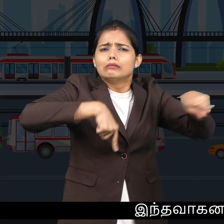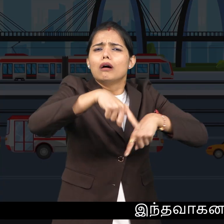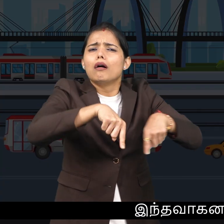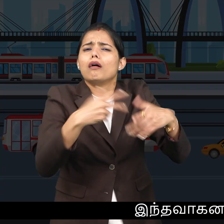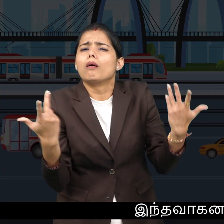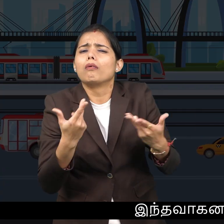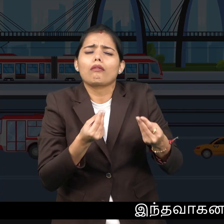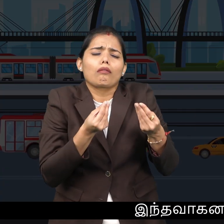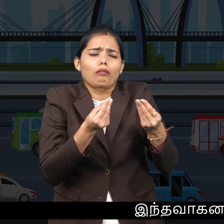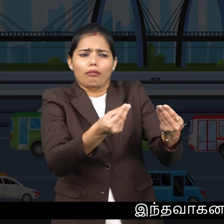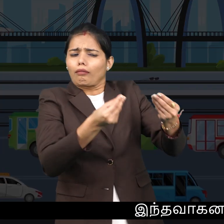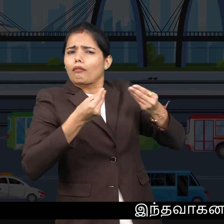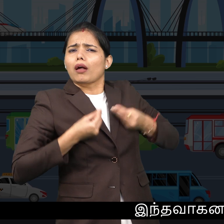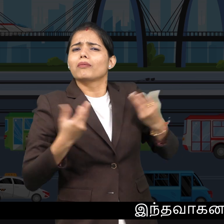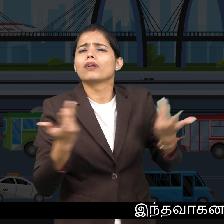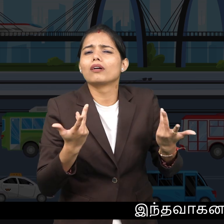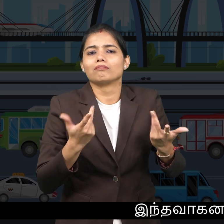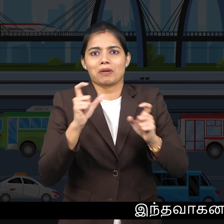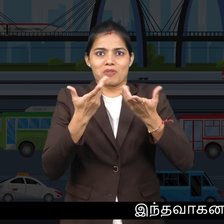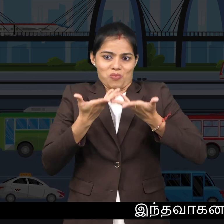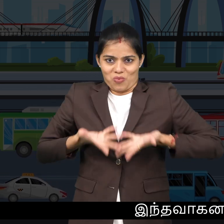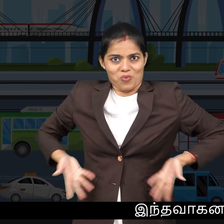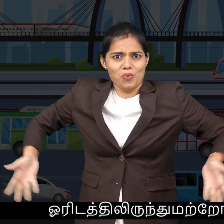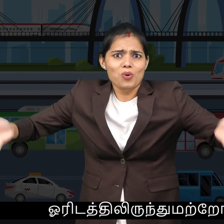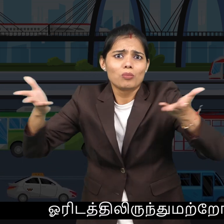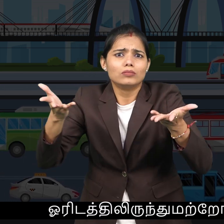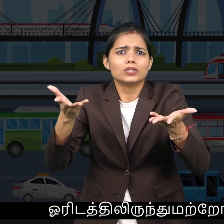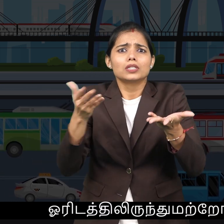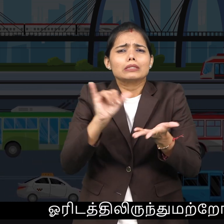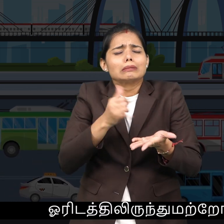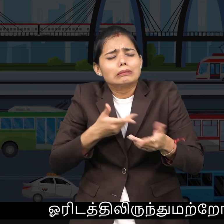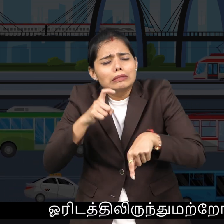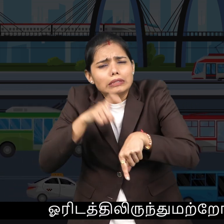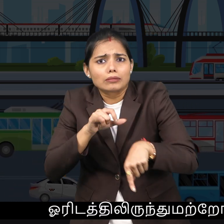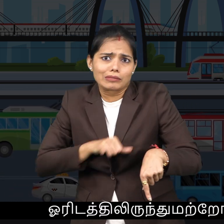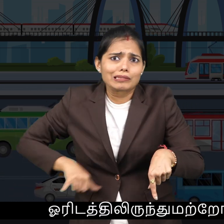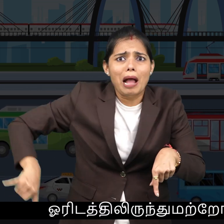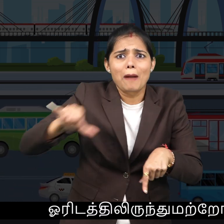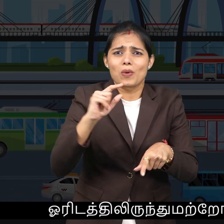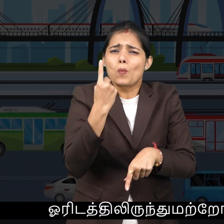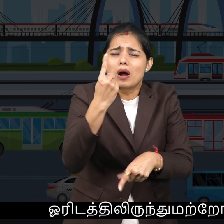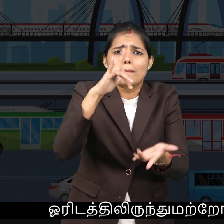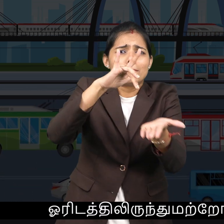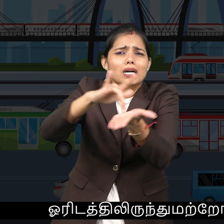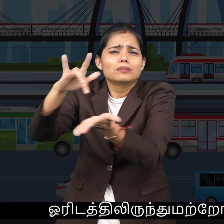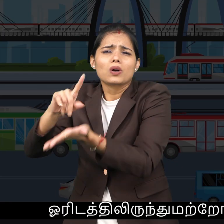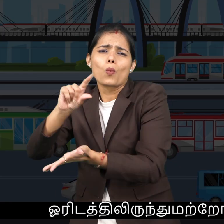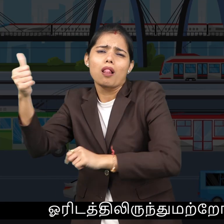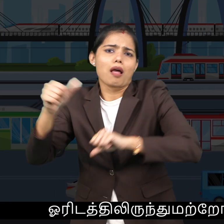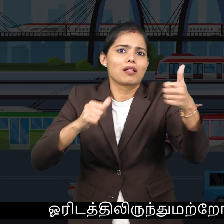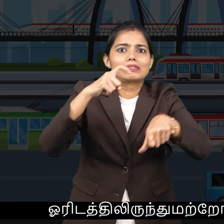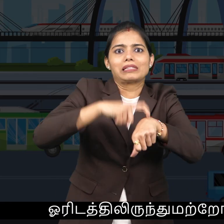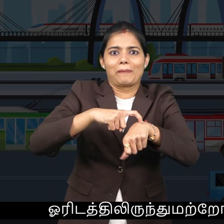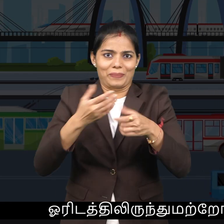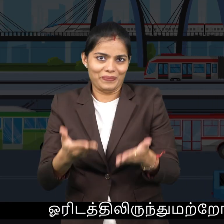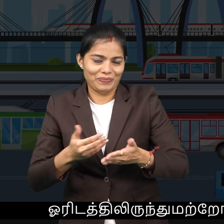இந்த வாகனங்கள் ஒரே நேரத்தில் பலரை ஓரிடத்தில் இருந்து மற்றொரு இடத்திற்கு அழைத்துச்